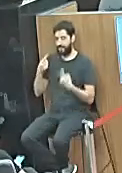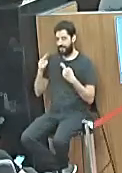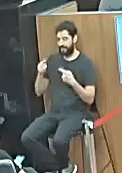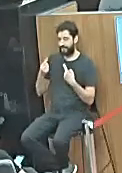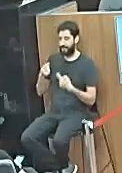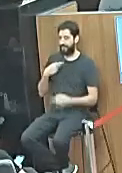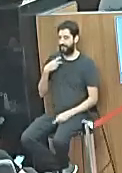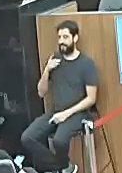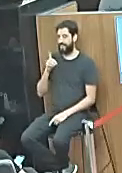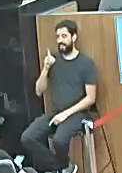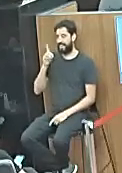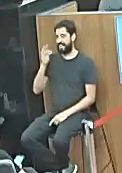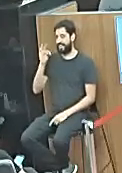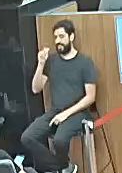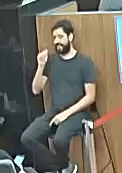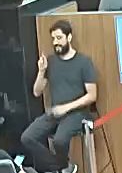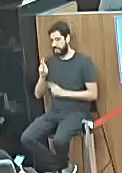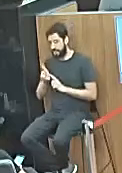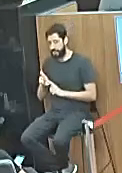desse boa tarde